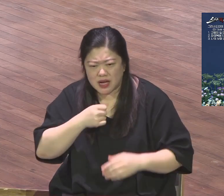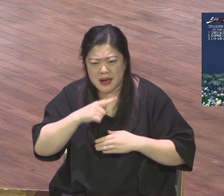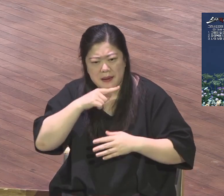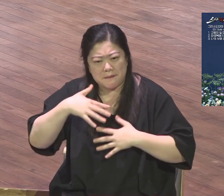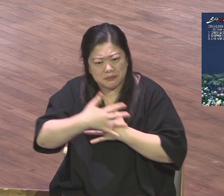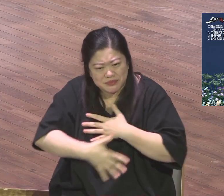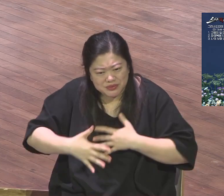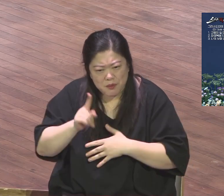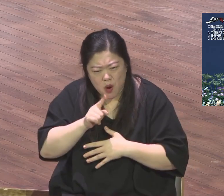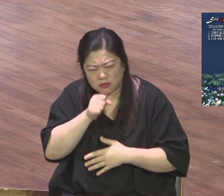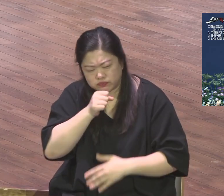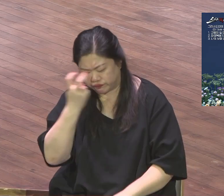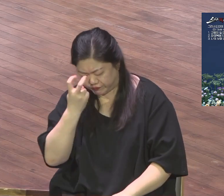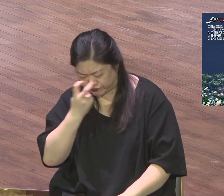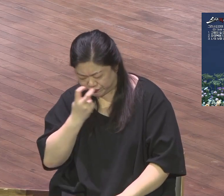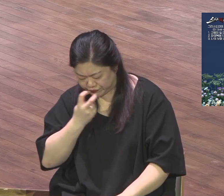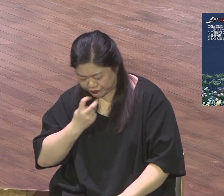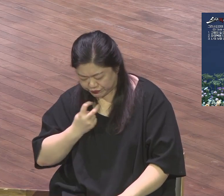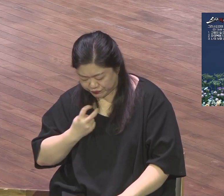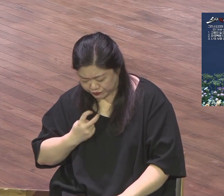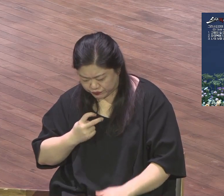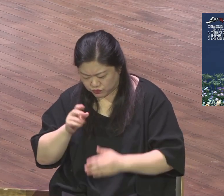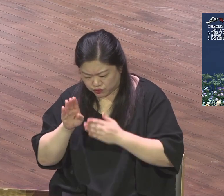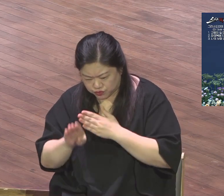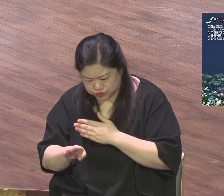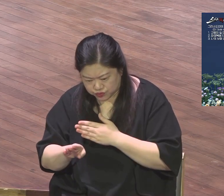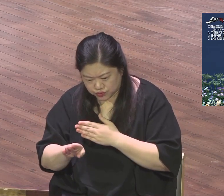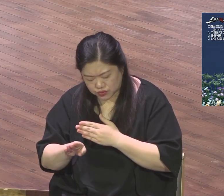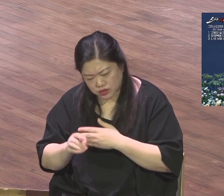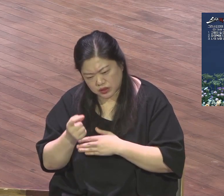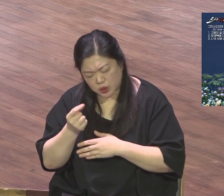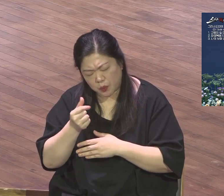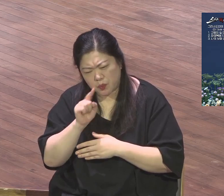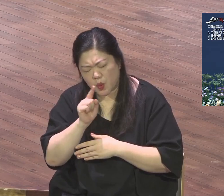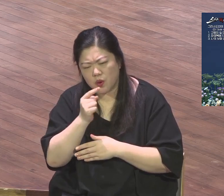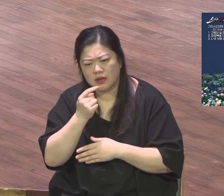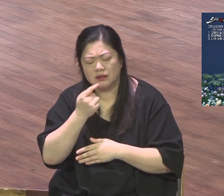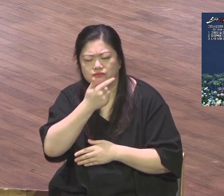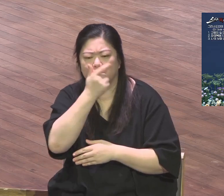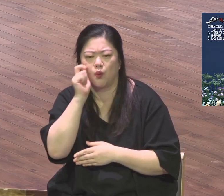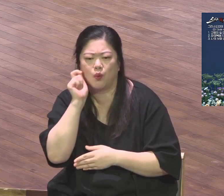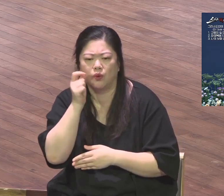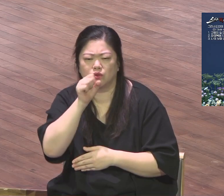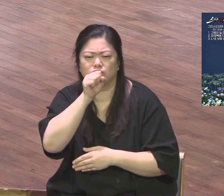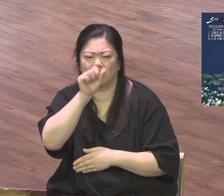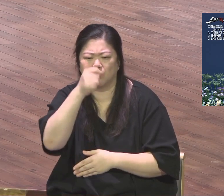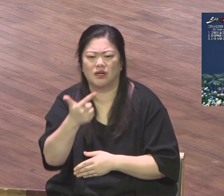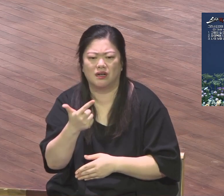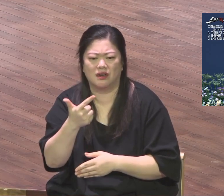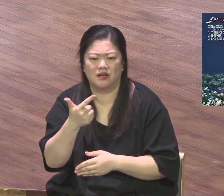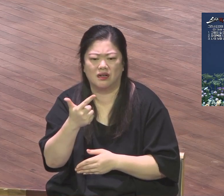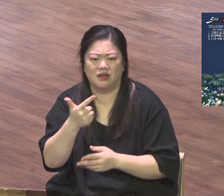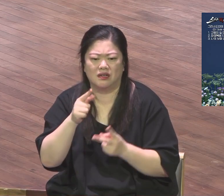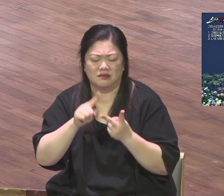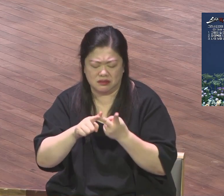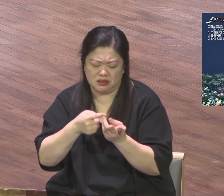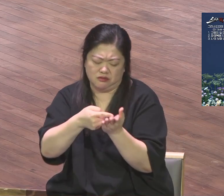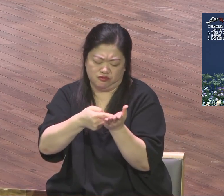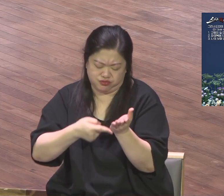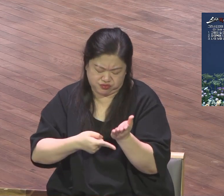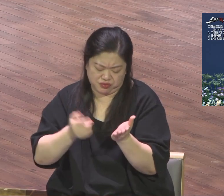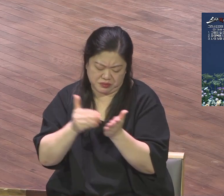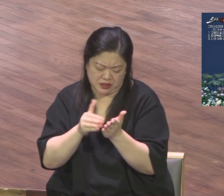그러는데, 실제로 수술하고 회복되는 과정에서 굉장히 그 회복 조치는